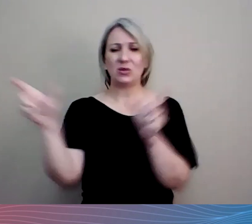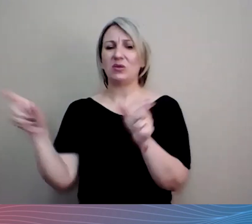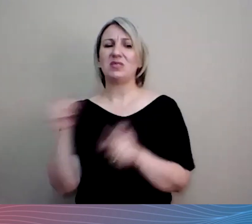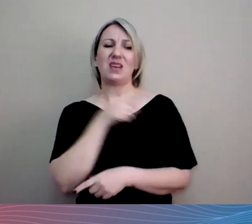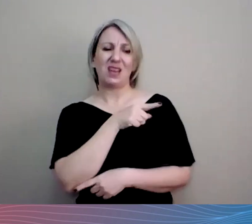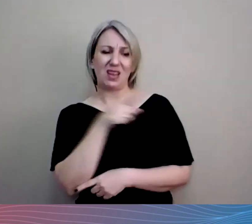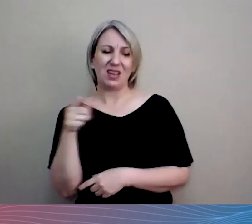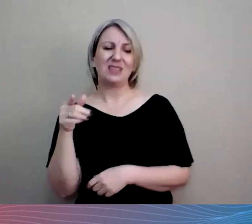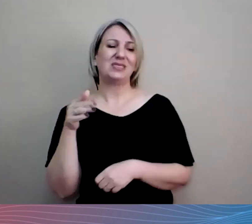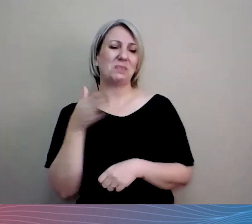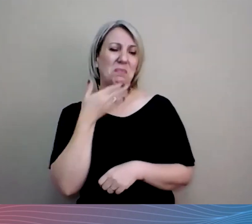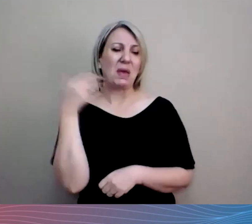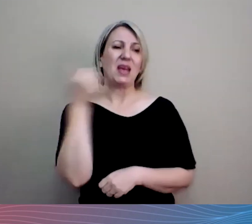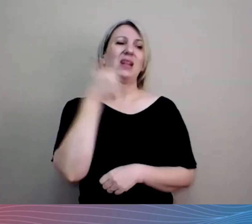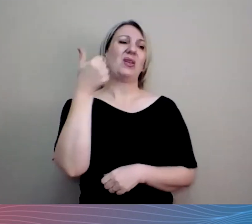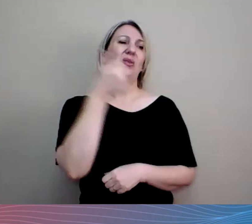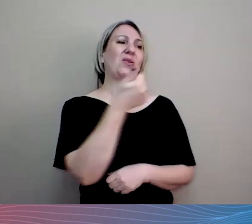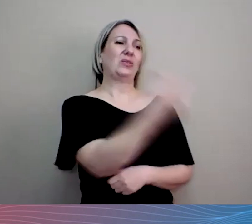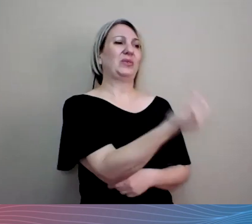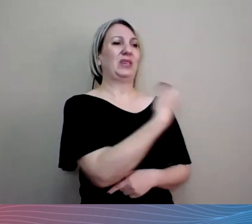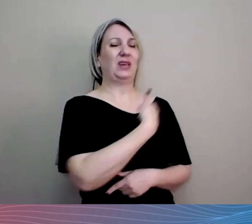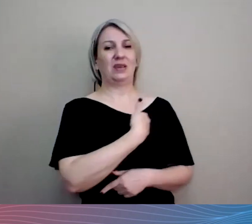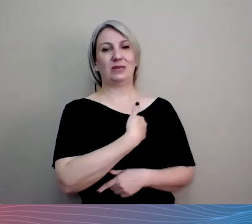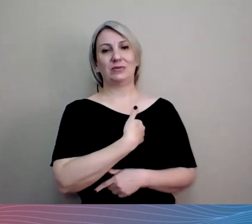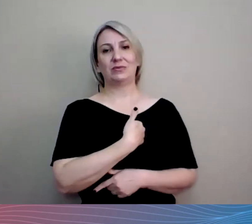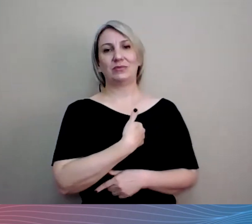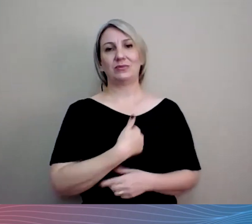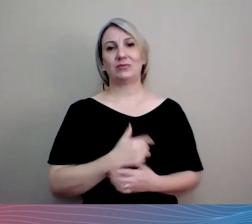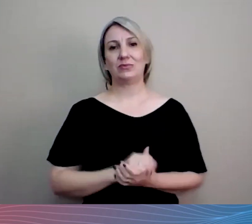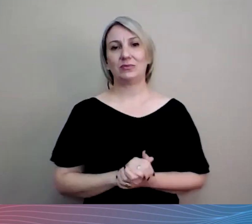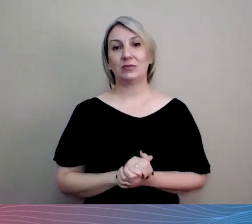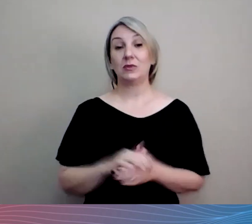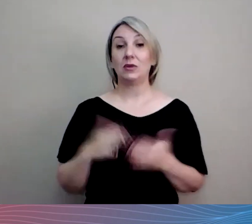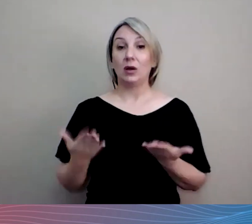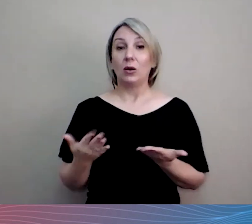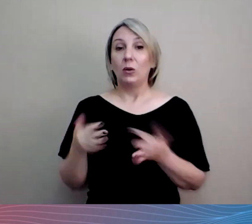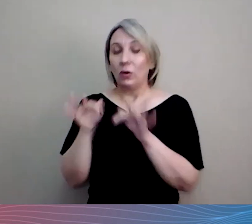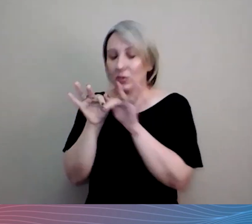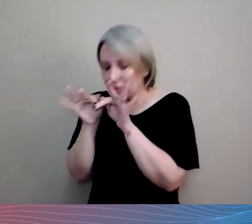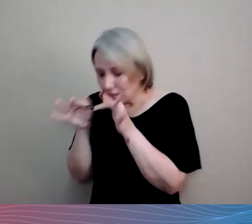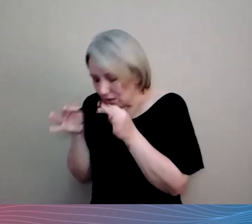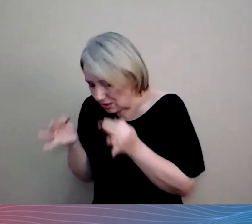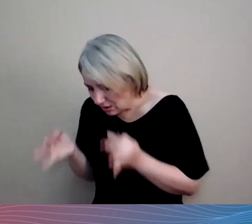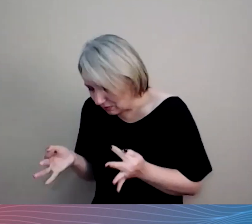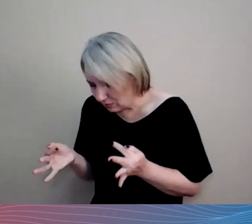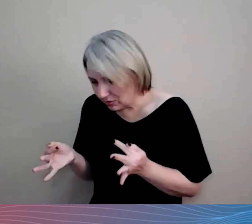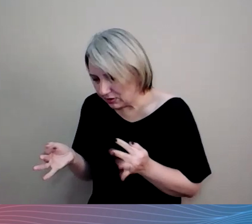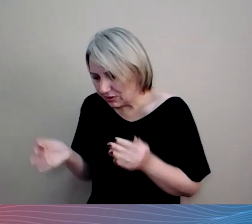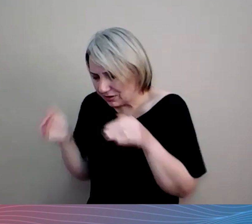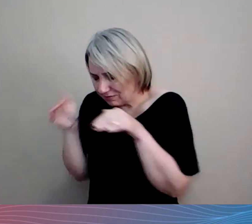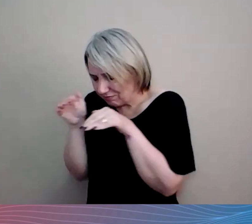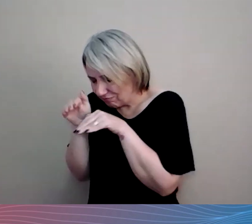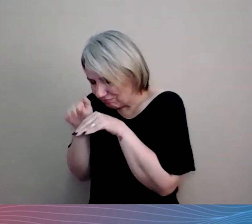na condição de humilde, tá bom? A humildade, com humildade, toda humildade e